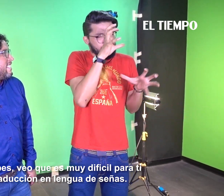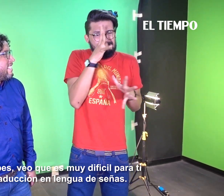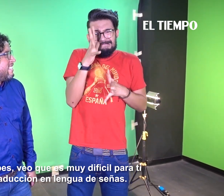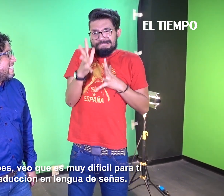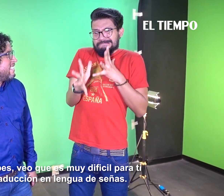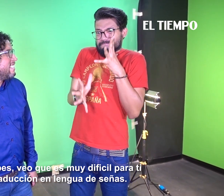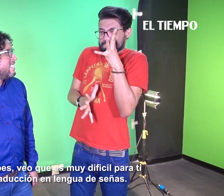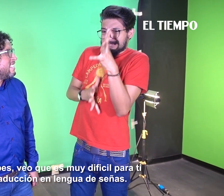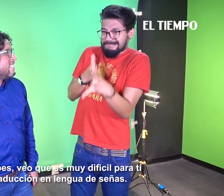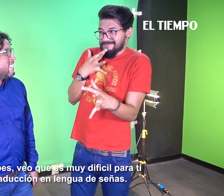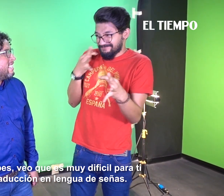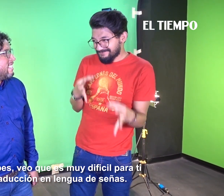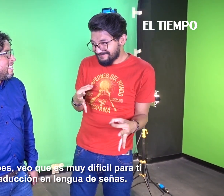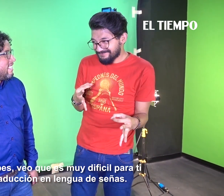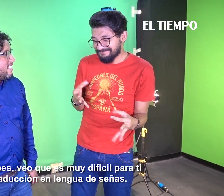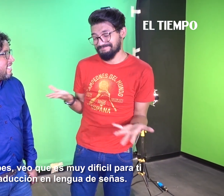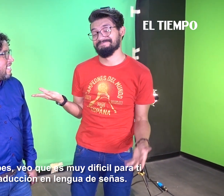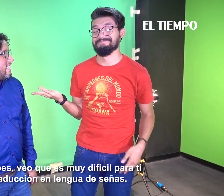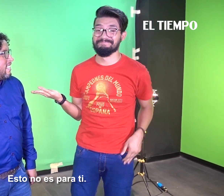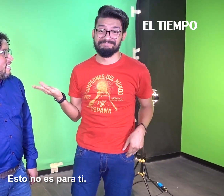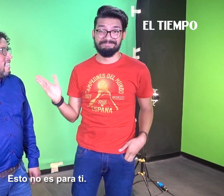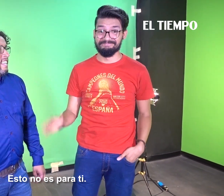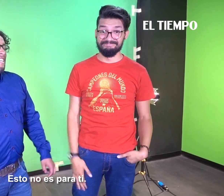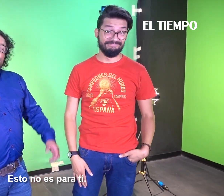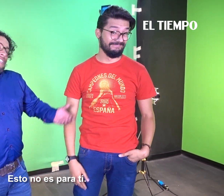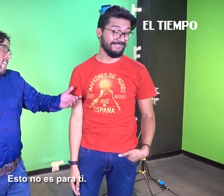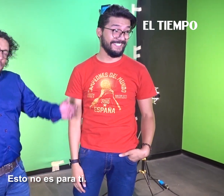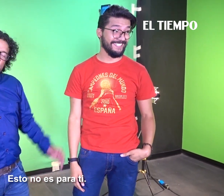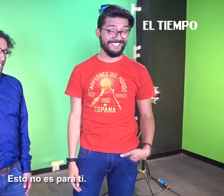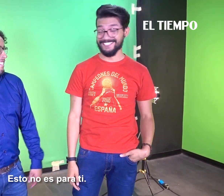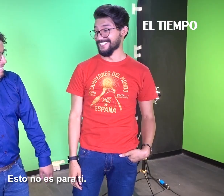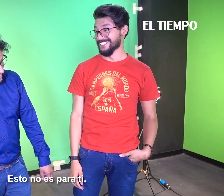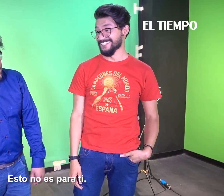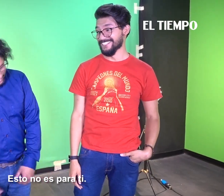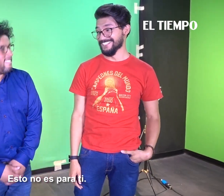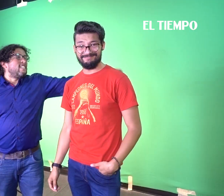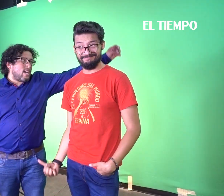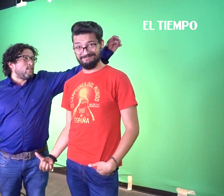¡Suscríbete al ¿Cierto?